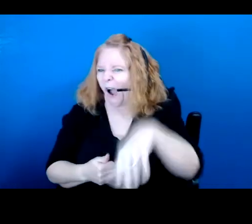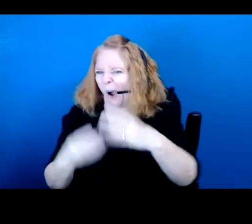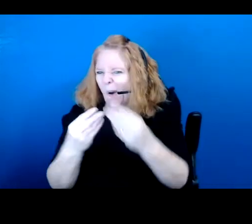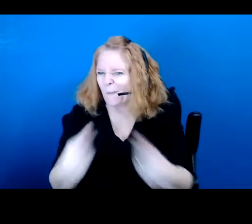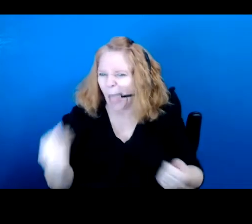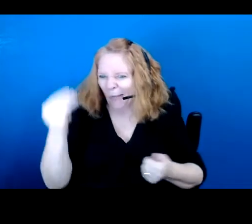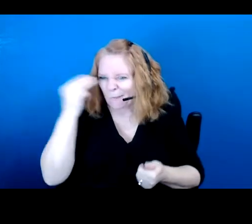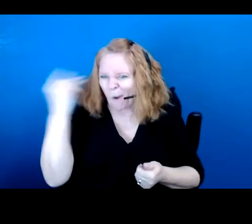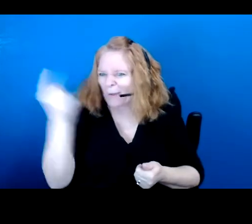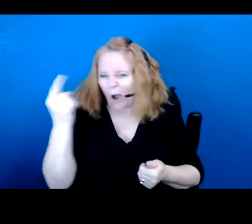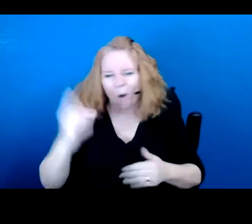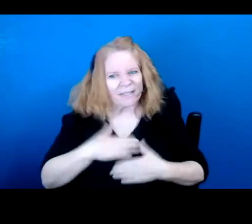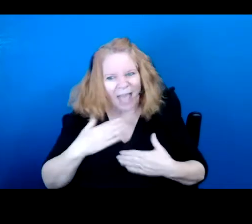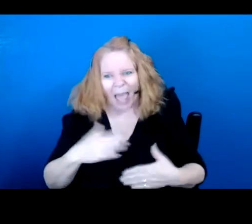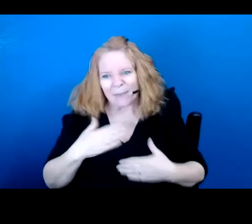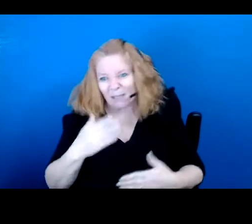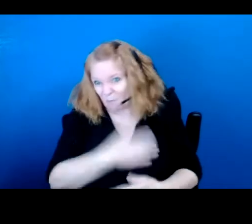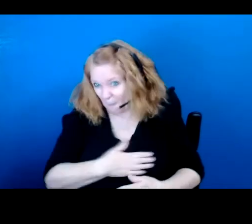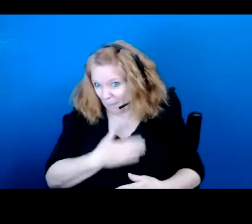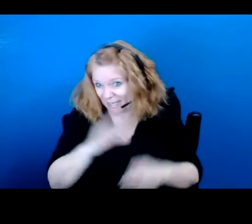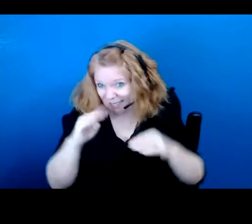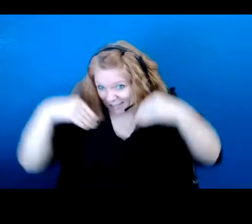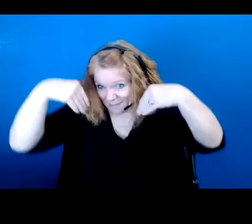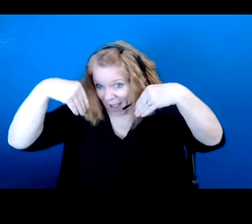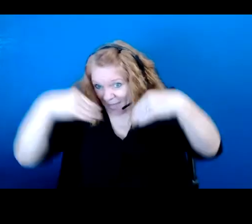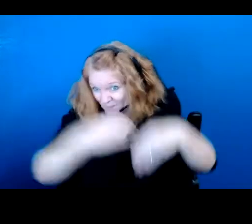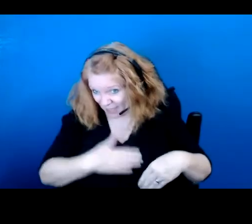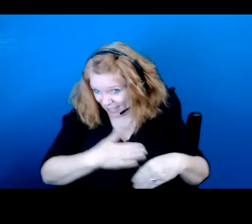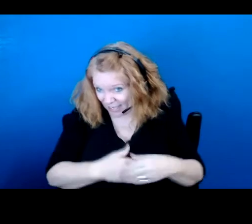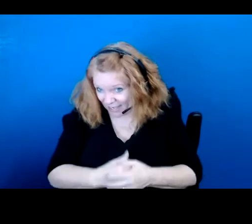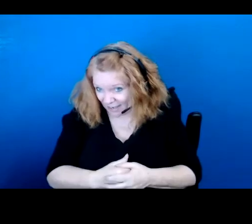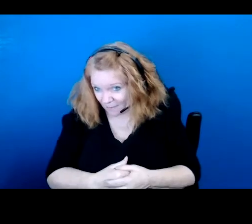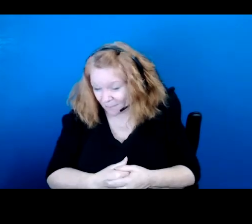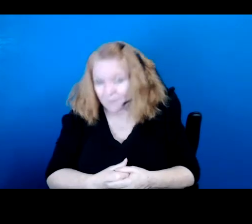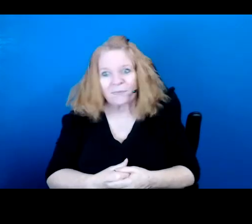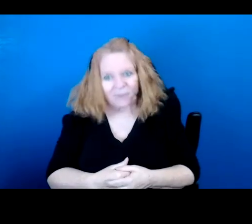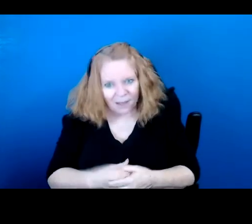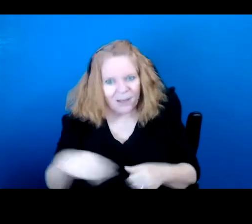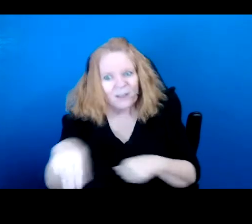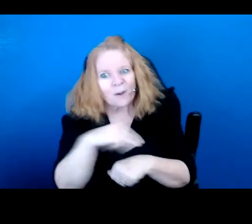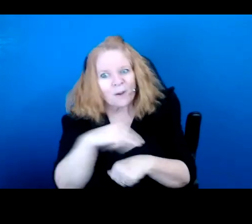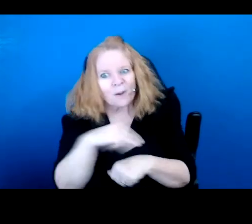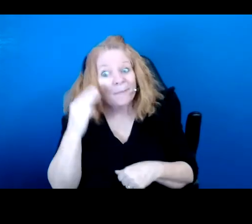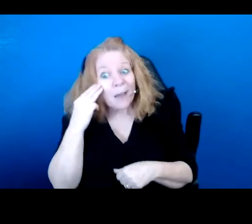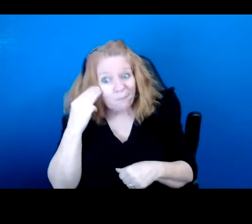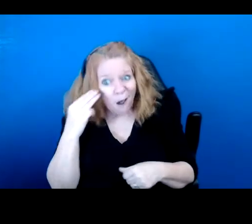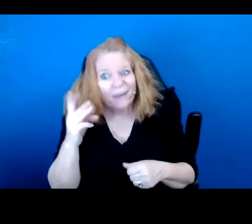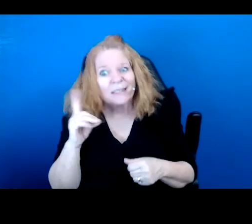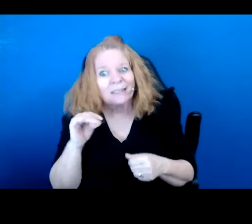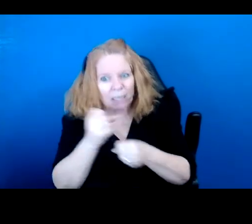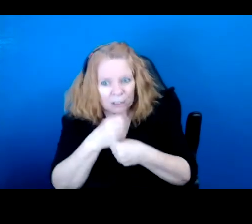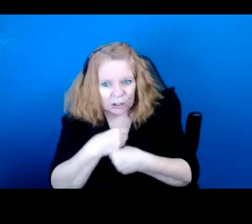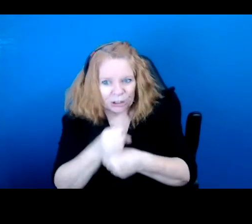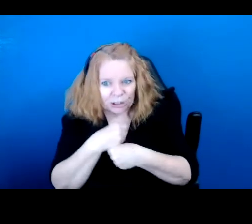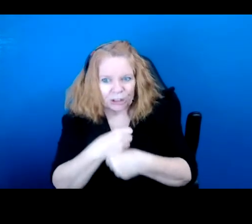esté contento o triste mar bendice o no morir siempre está contento por